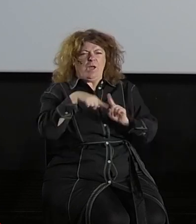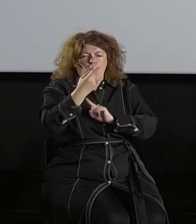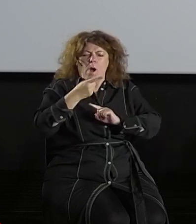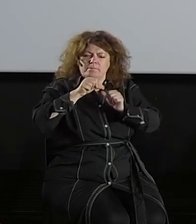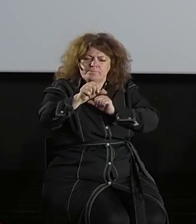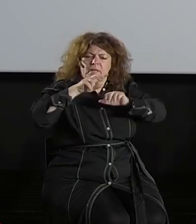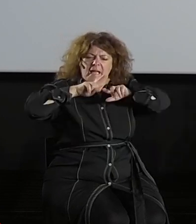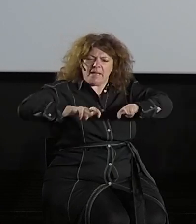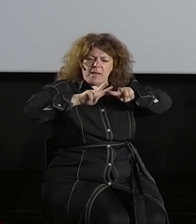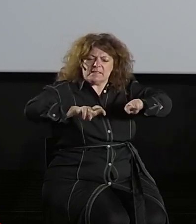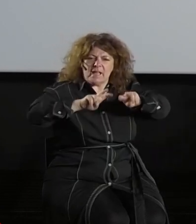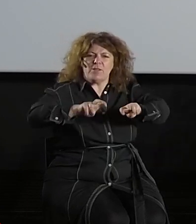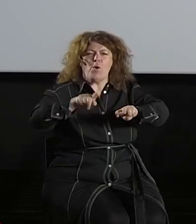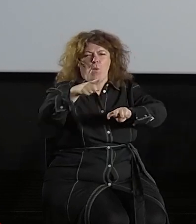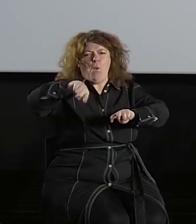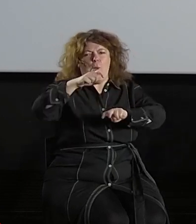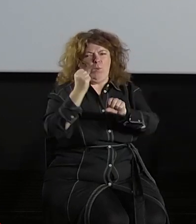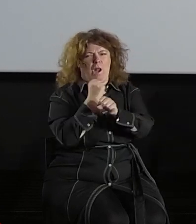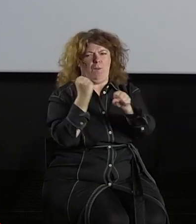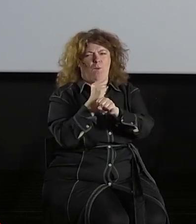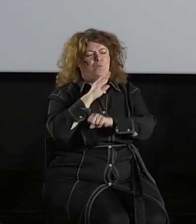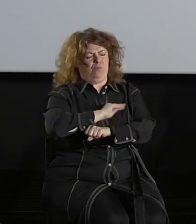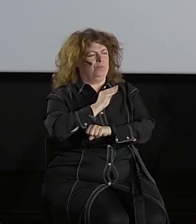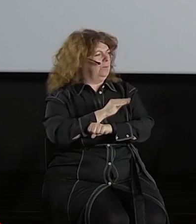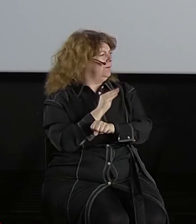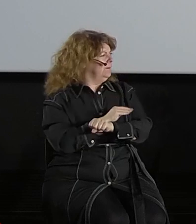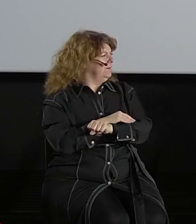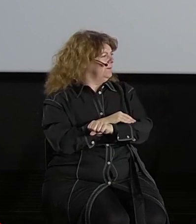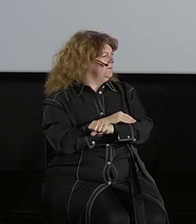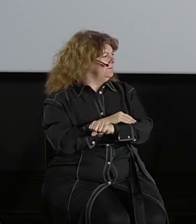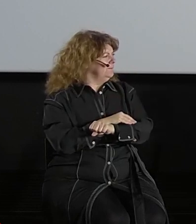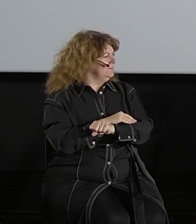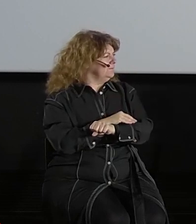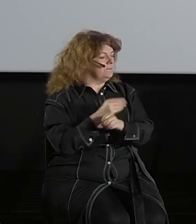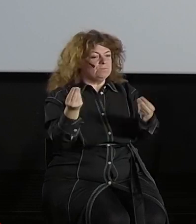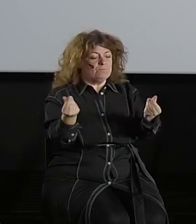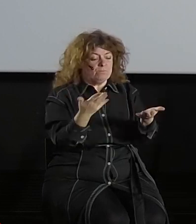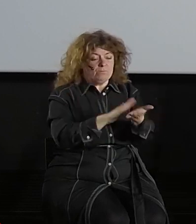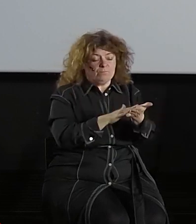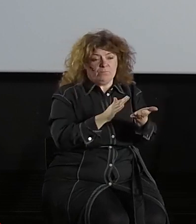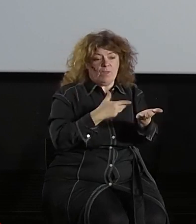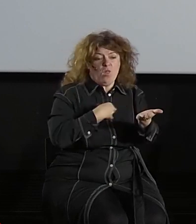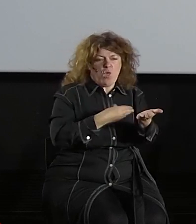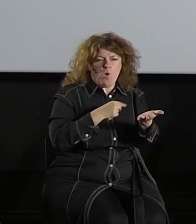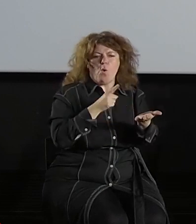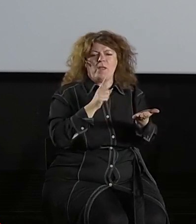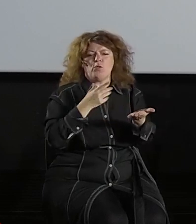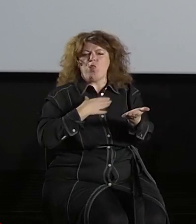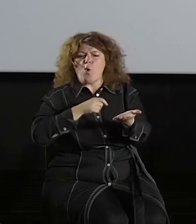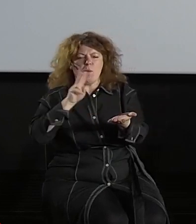se han currado ahí un montón No de de a través de de documentos y no documentos que no hay no pero